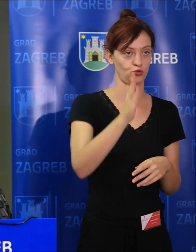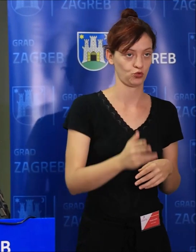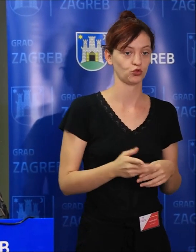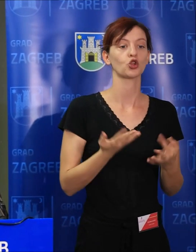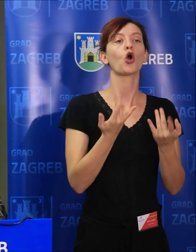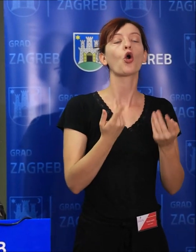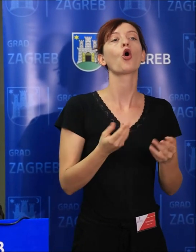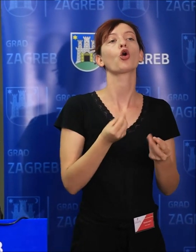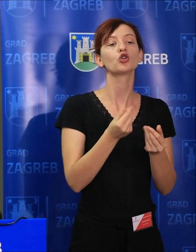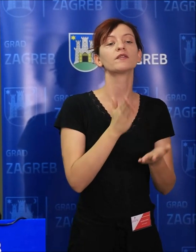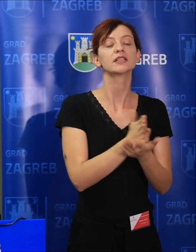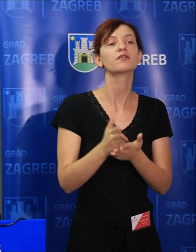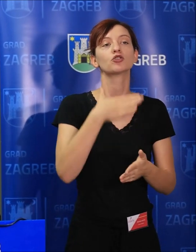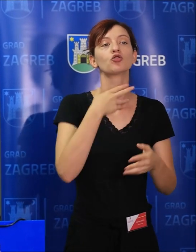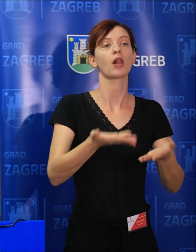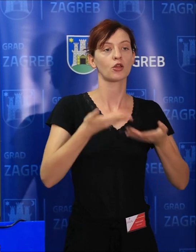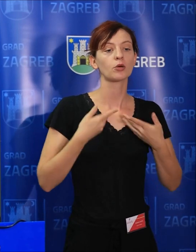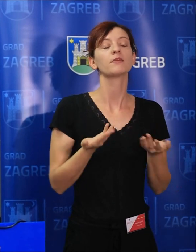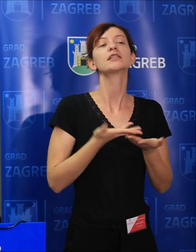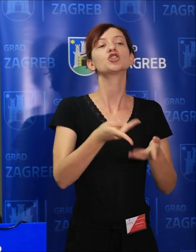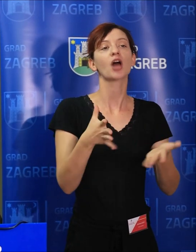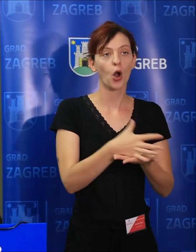svaku školu, koja je namjena i da pače